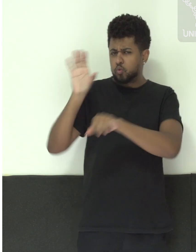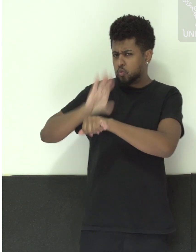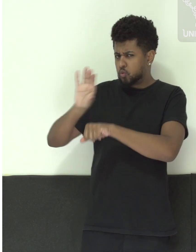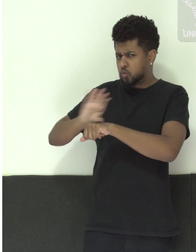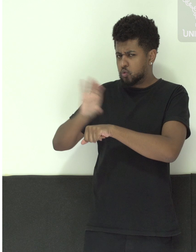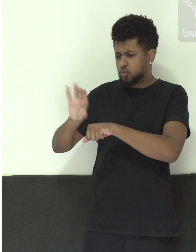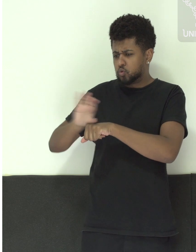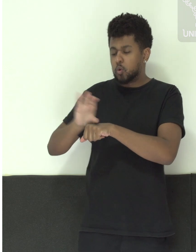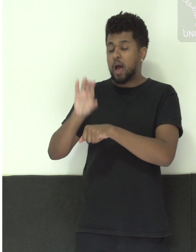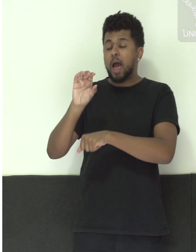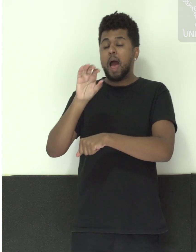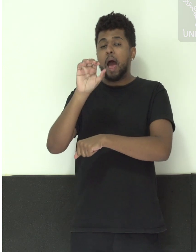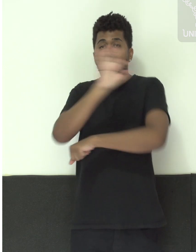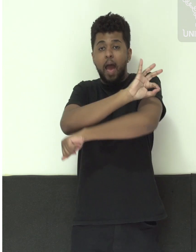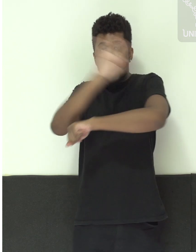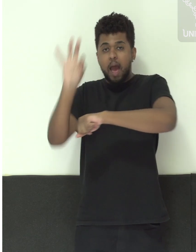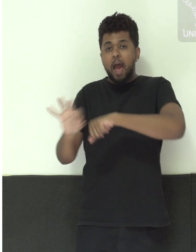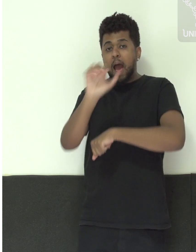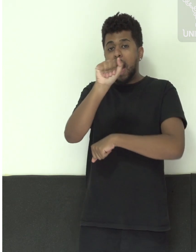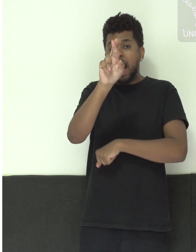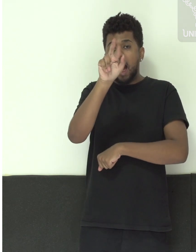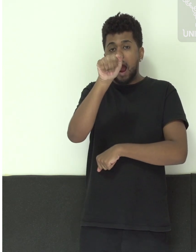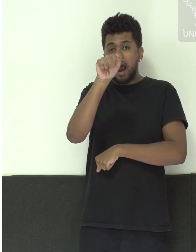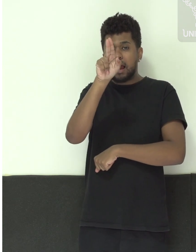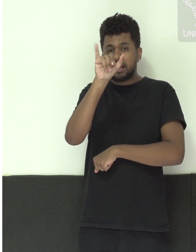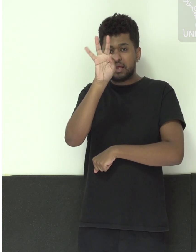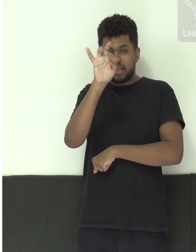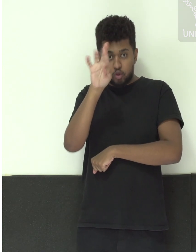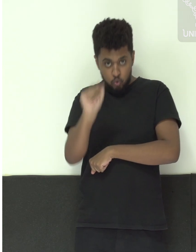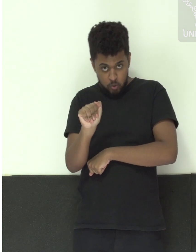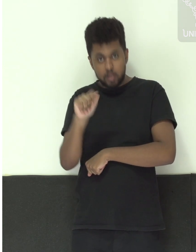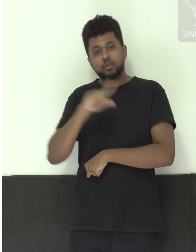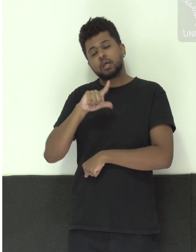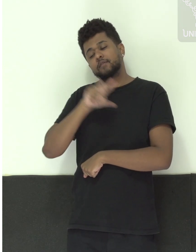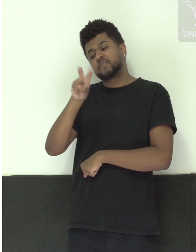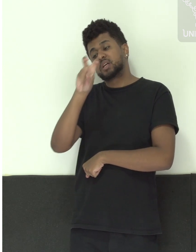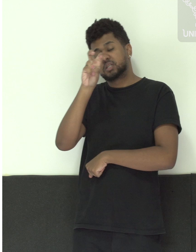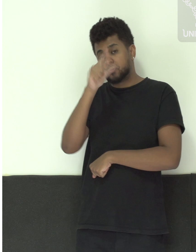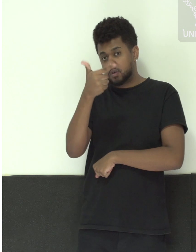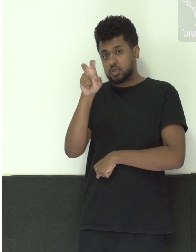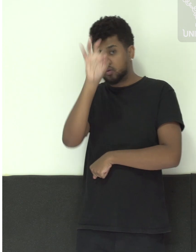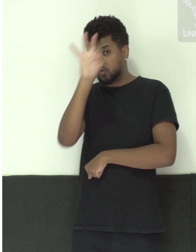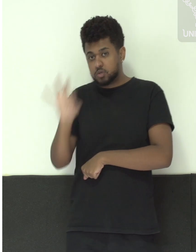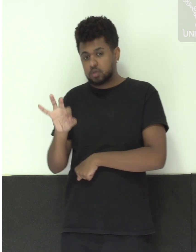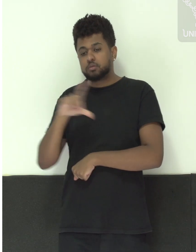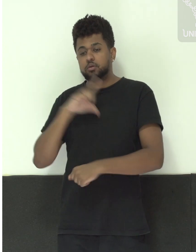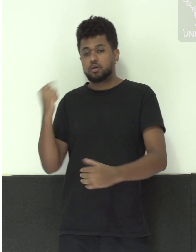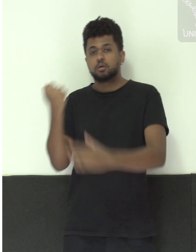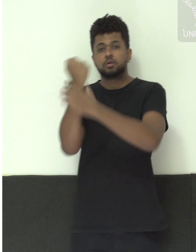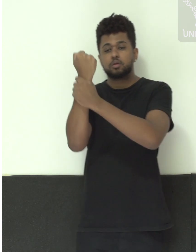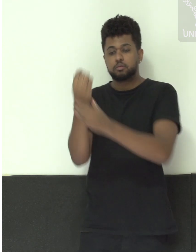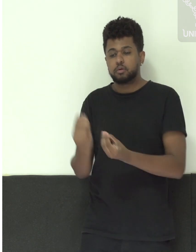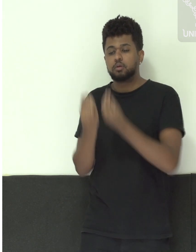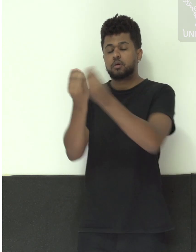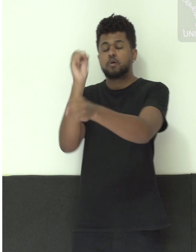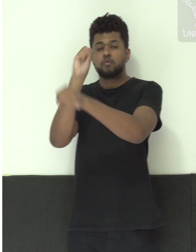de Arquitetura e Urbanismo, que destinou 25% a fim de garantir a oferta